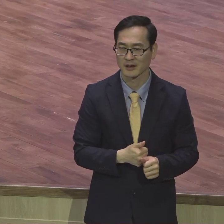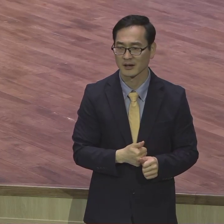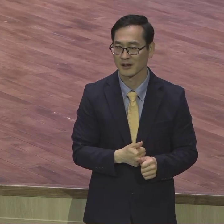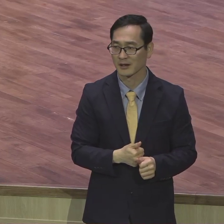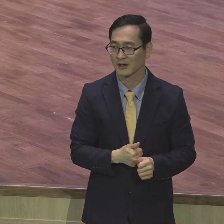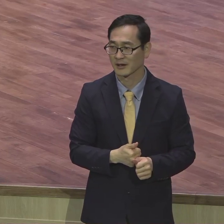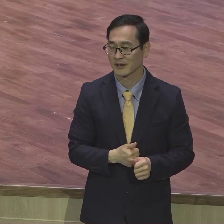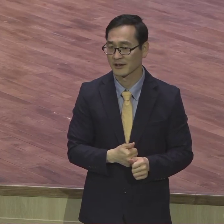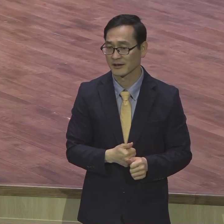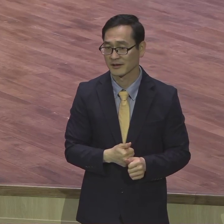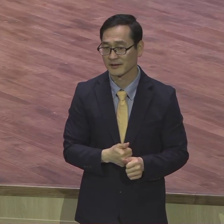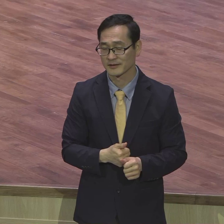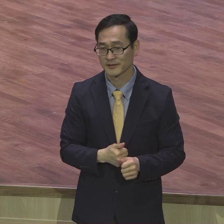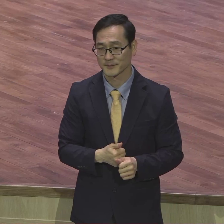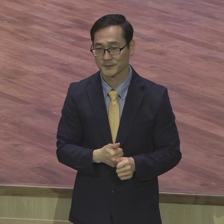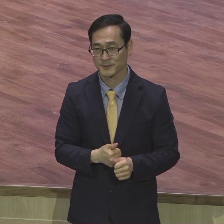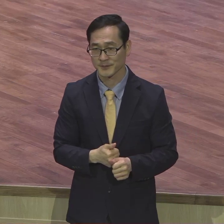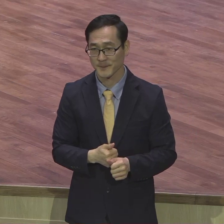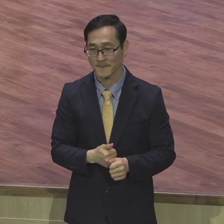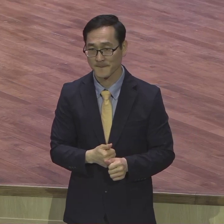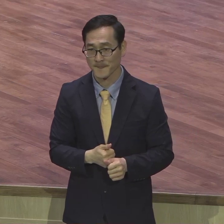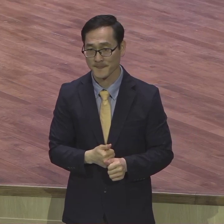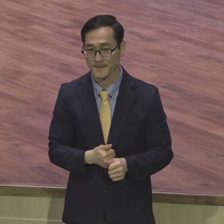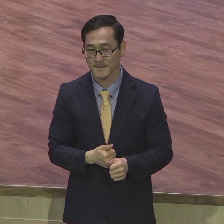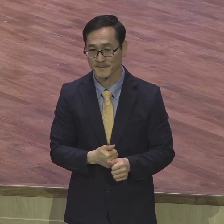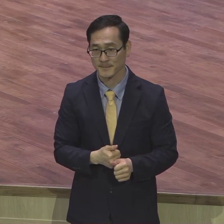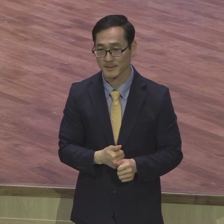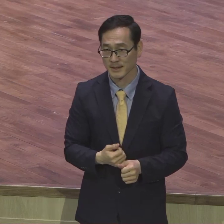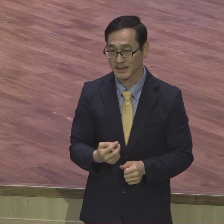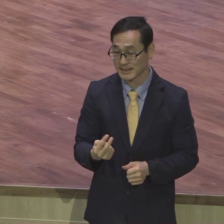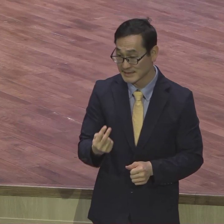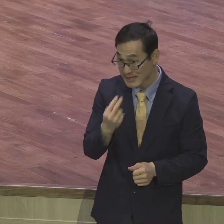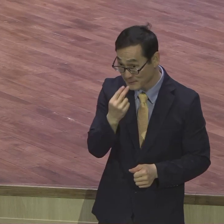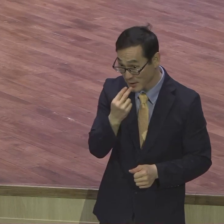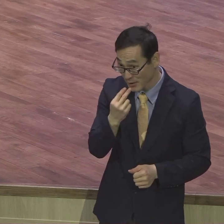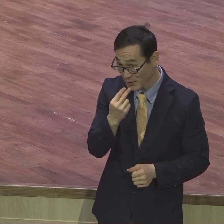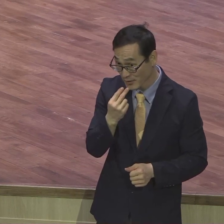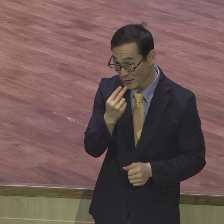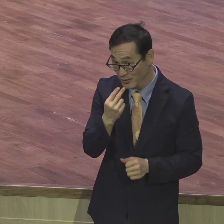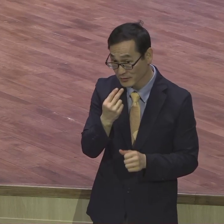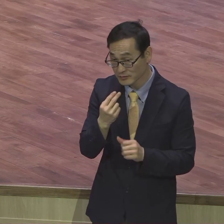생명과 평안이 생명과 뭐요? 성령으로 받는 자의 특권이 특징이에요.